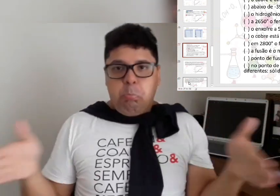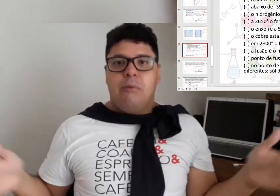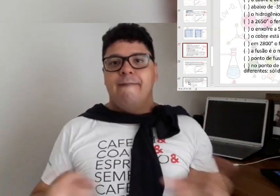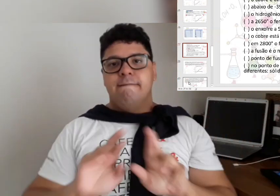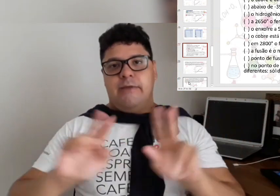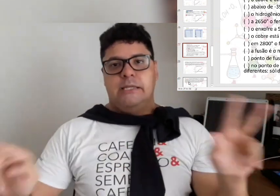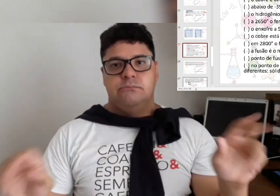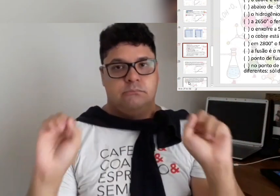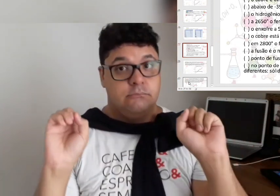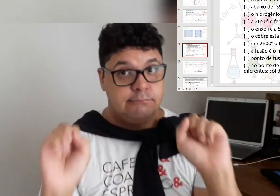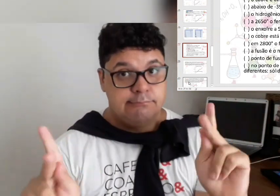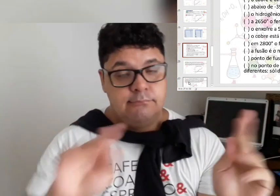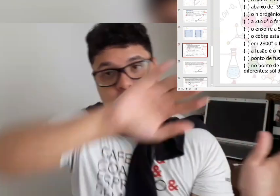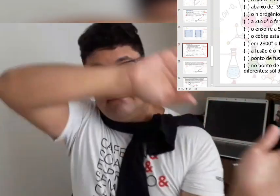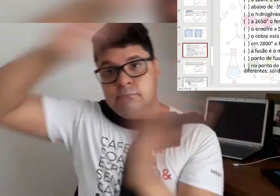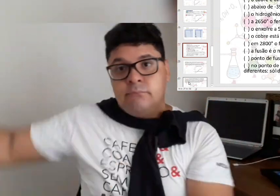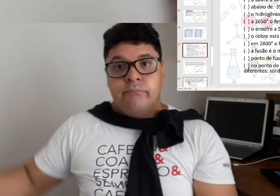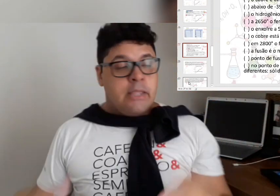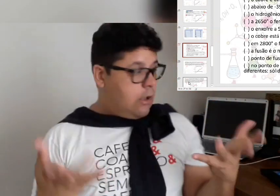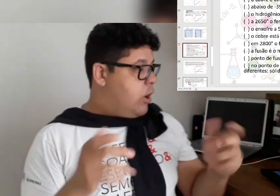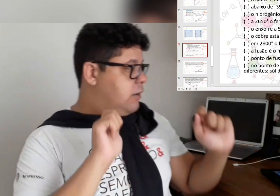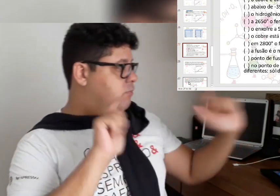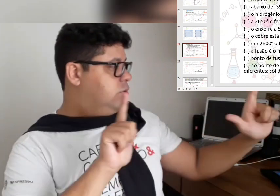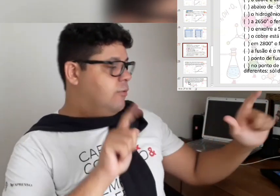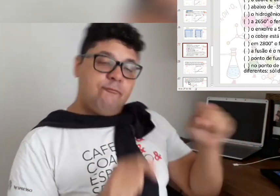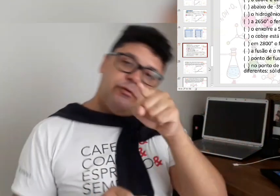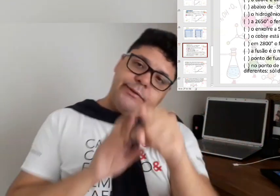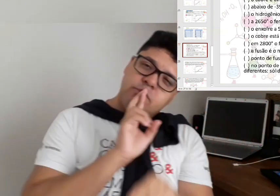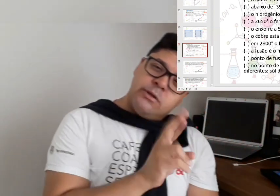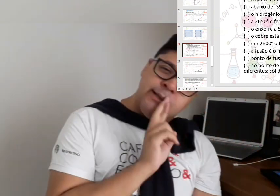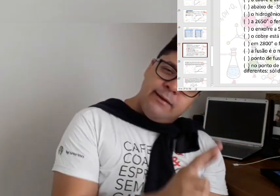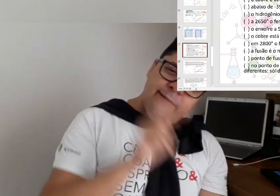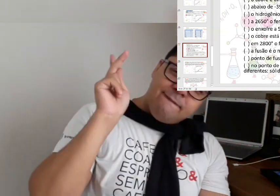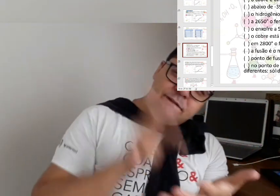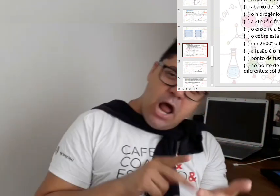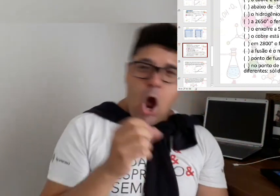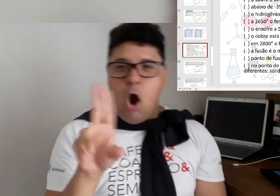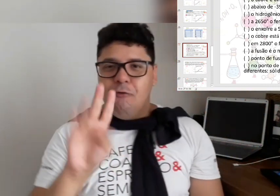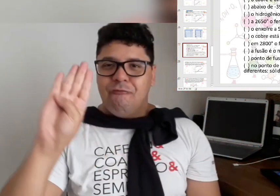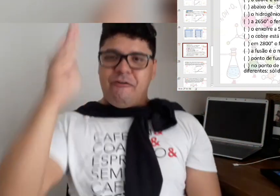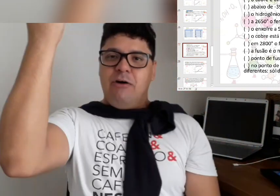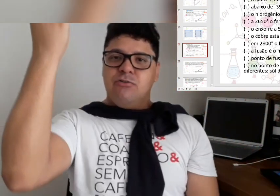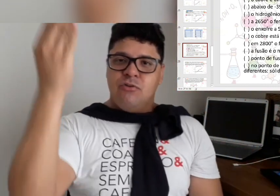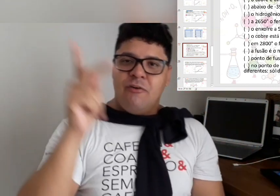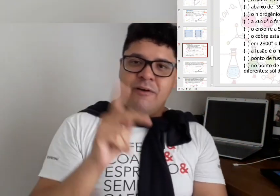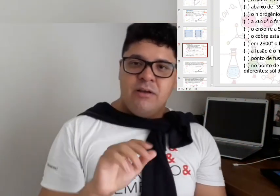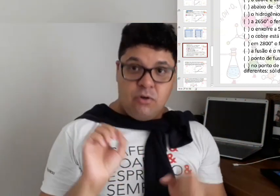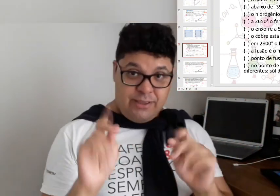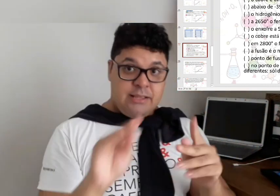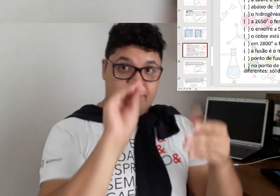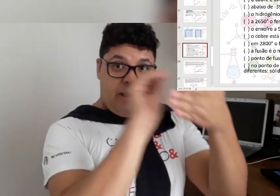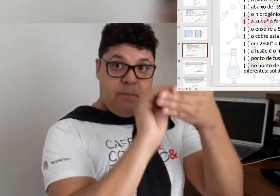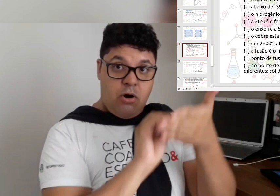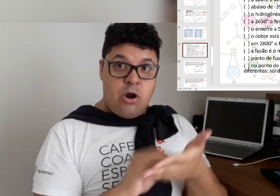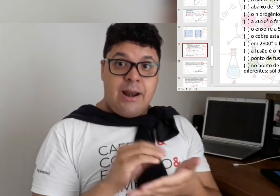essa atividade aqui, ó, atividade 1, você vai responder verdadeiro ou falso. Isso